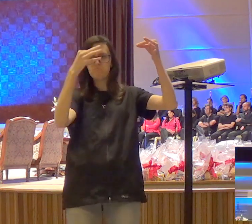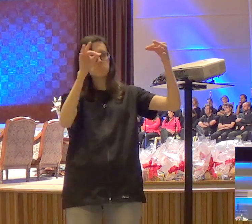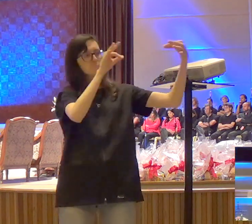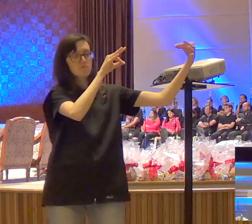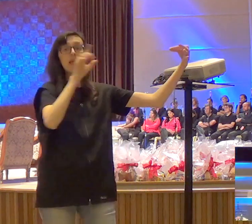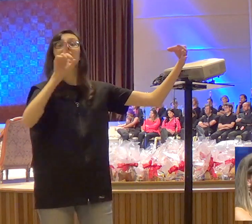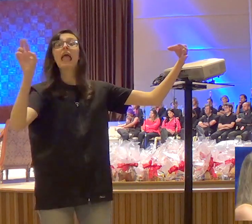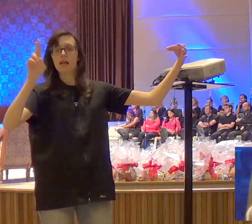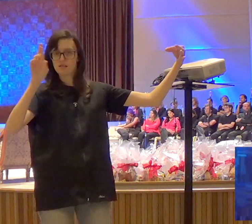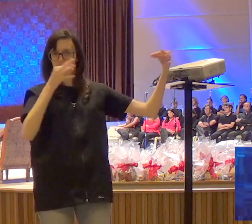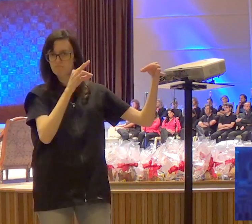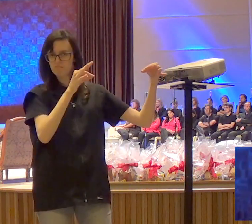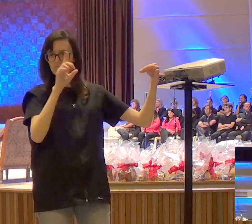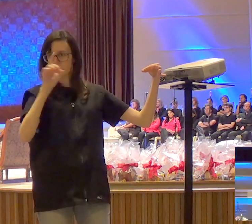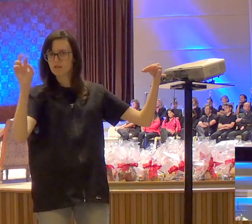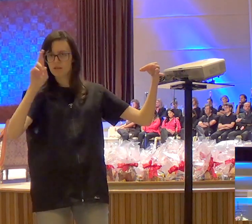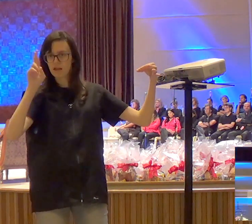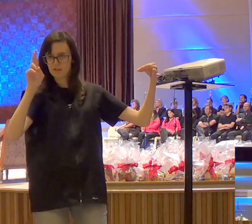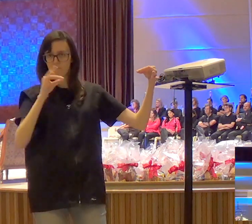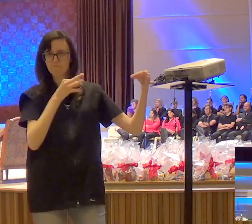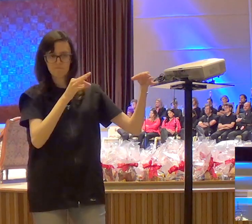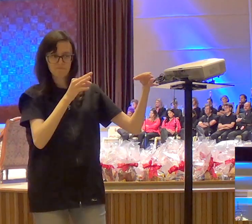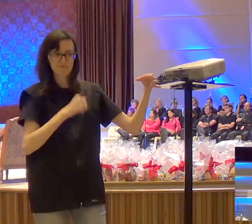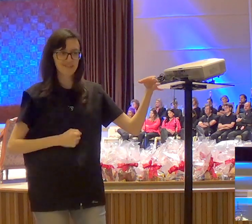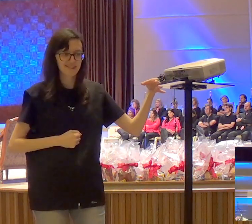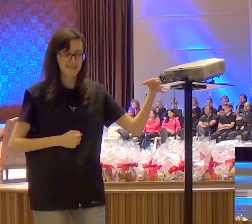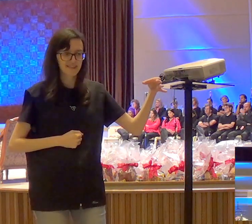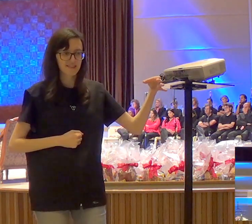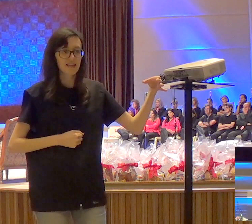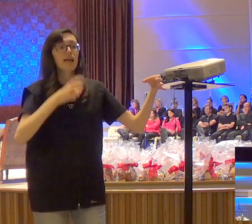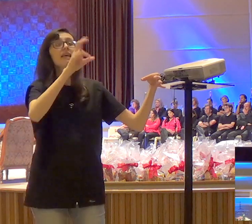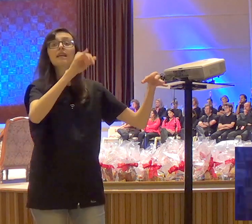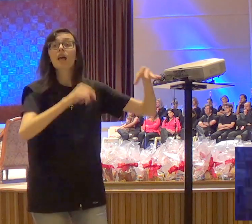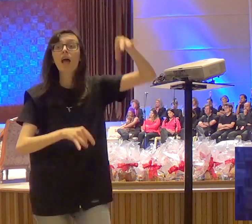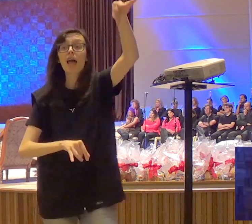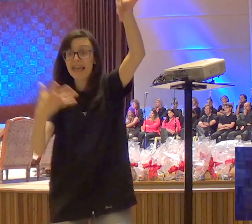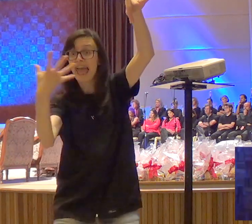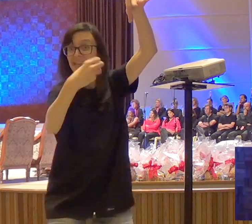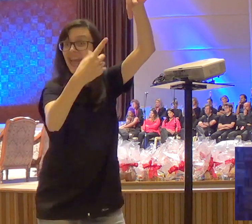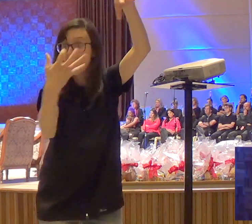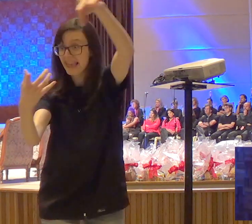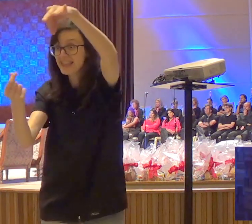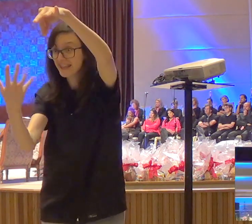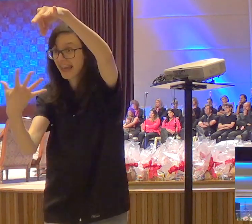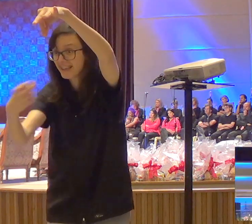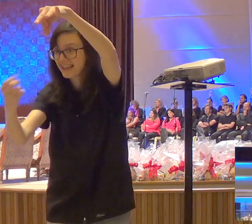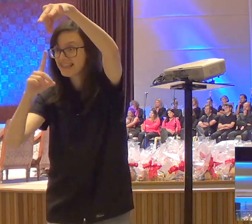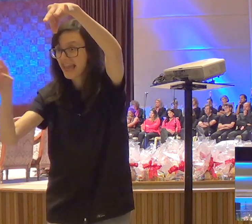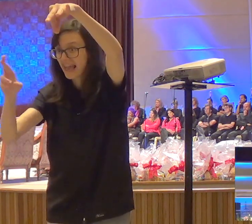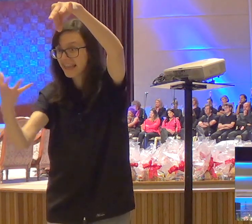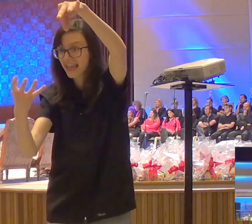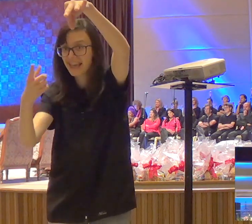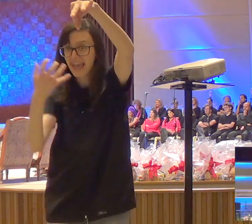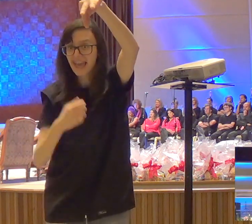legal, R$100. So if I say here, you want it? Se ela oferecesse, você quer? You want it? Yes, you want it? You want it? Yeah,